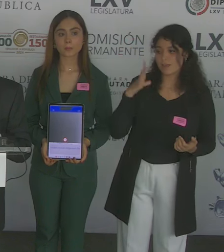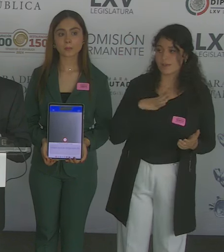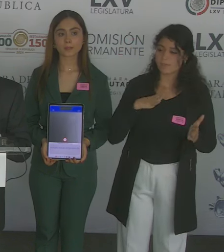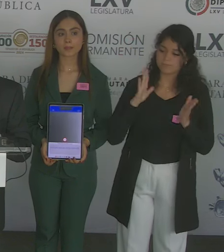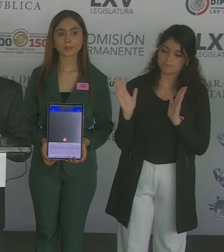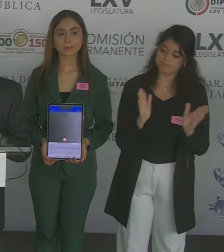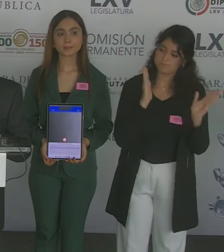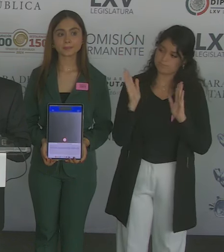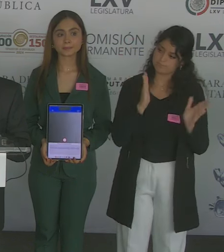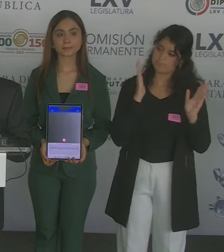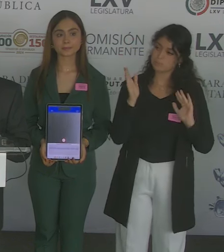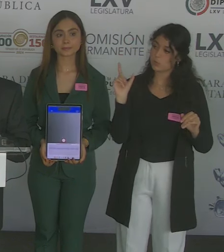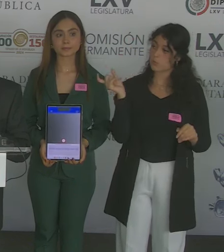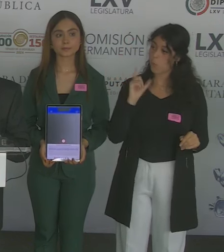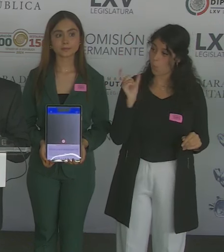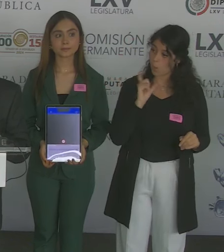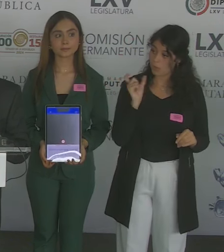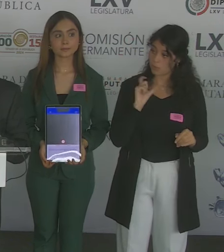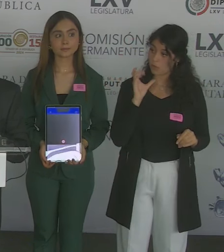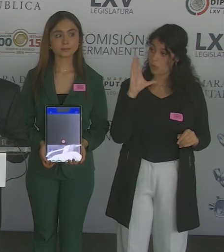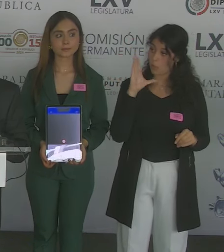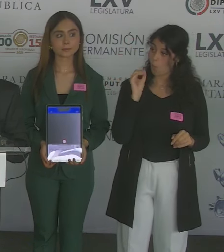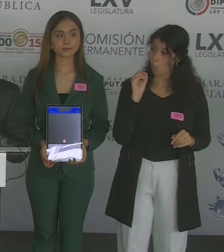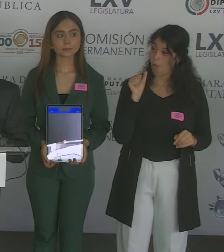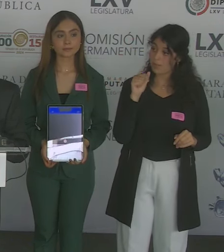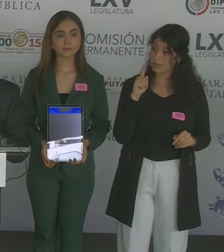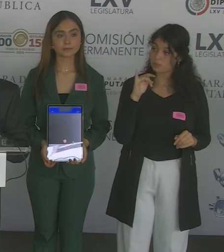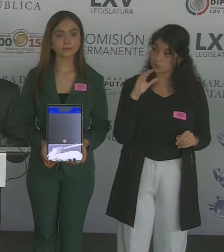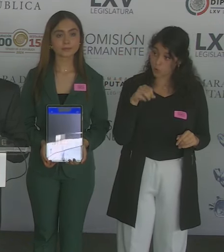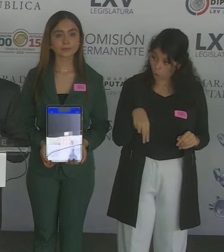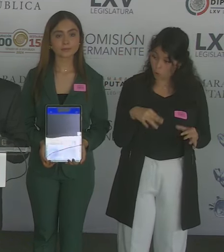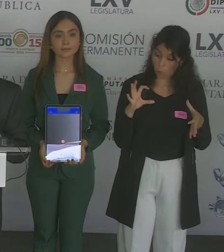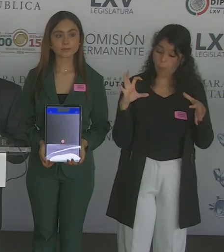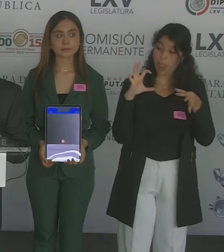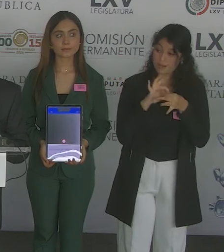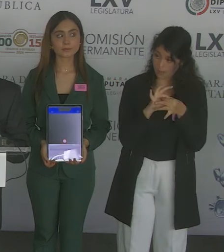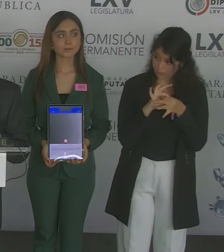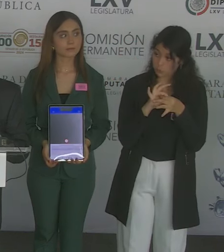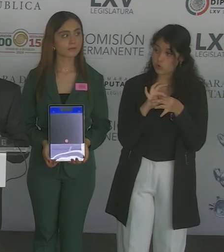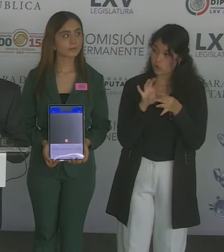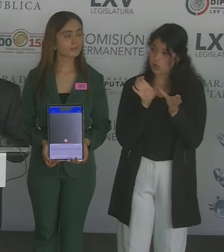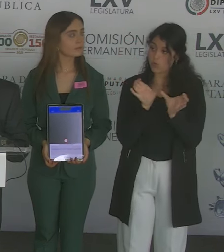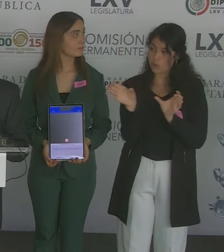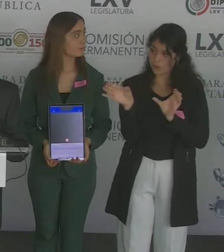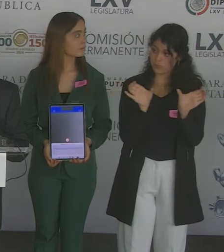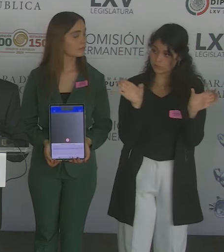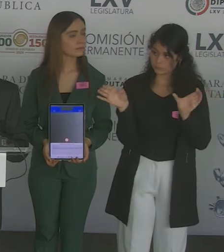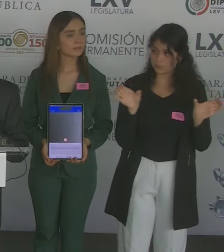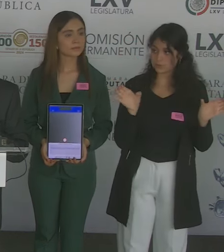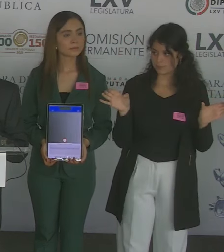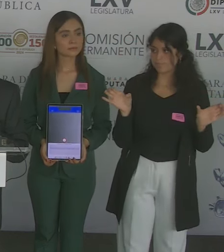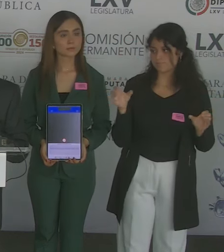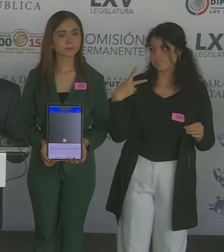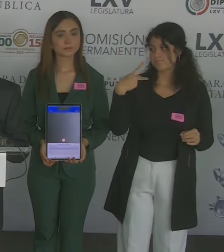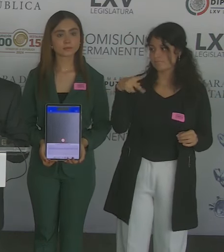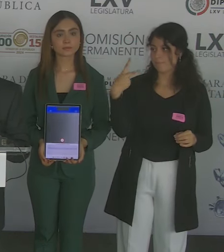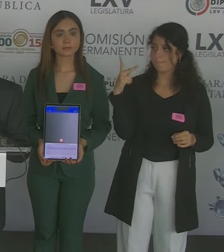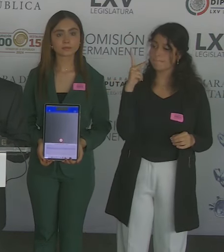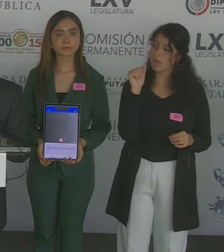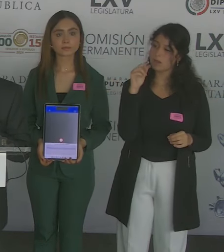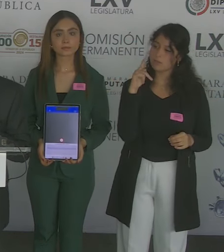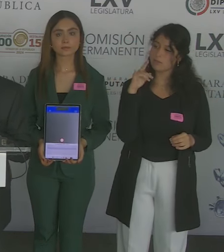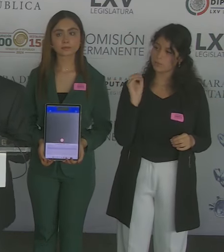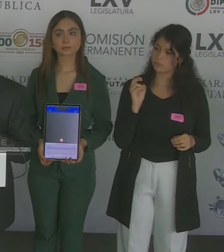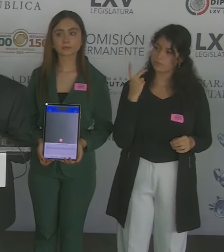aun cuando son coaliciones sean parciales o sean totales debe entenderse Como partido esa fuerza